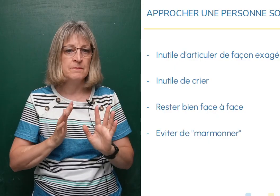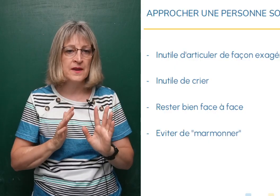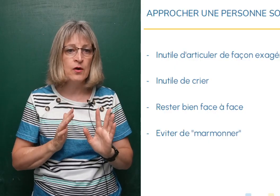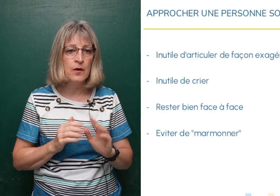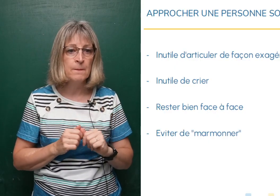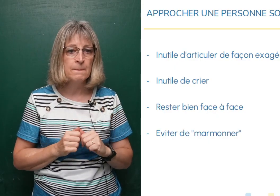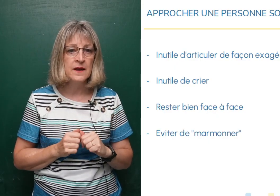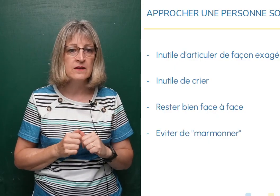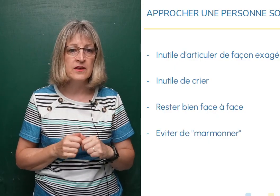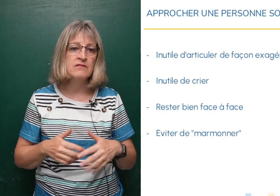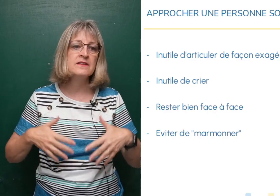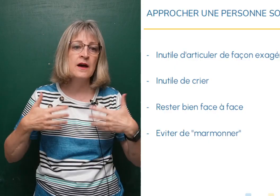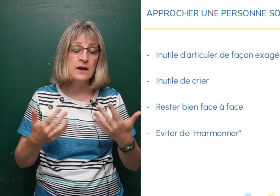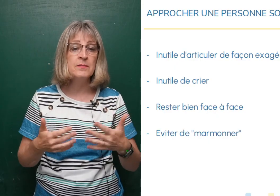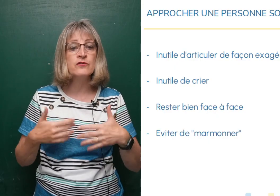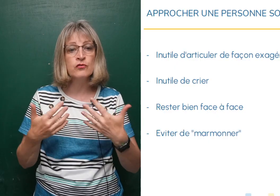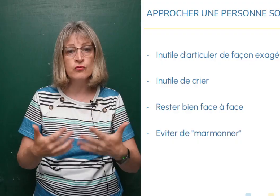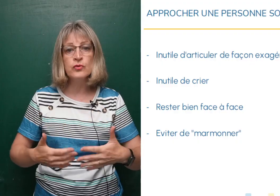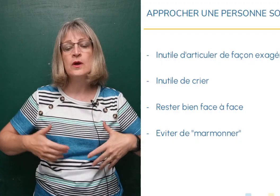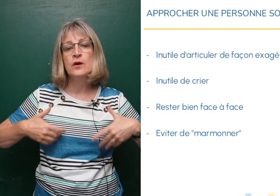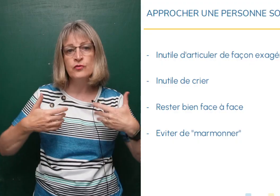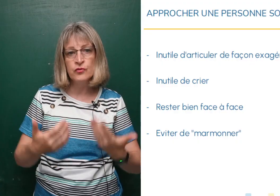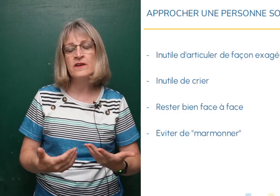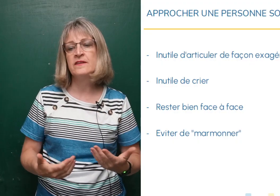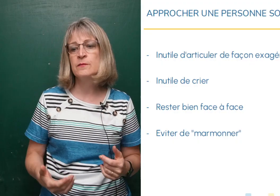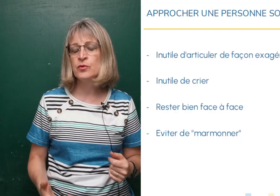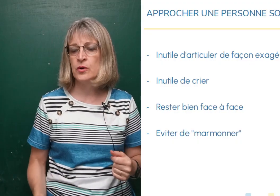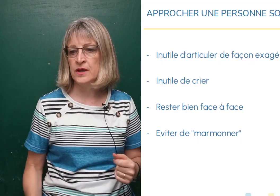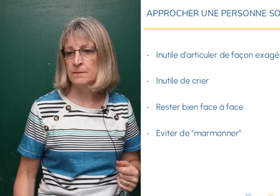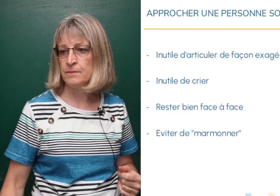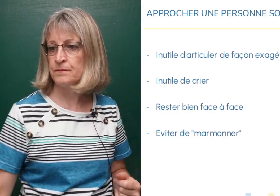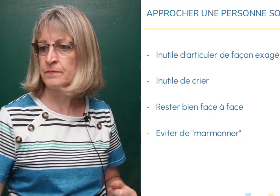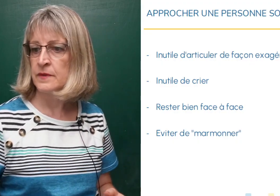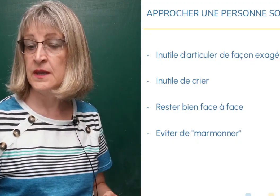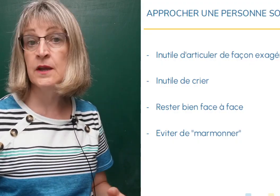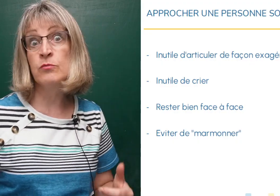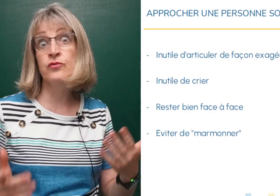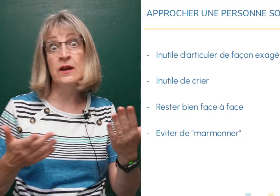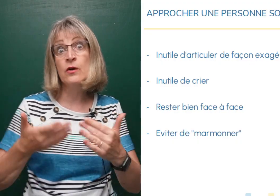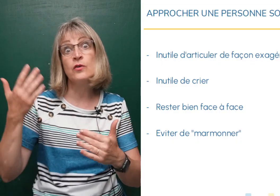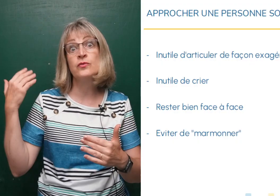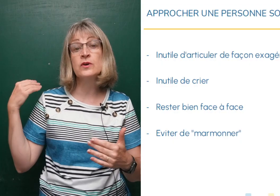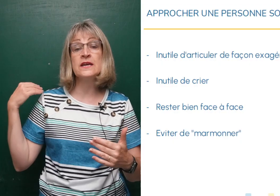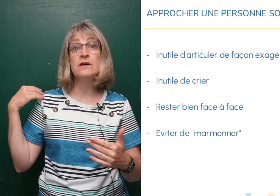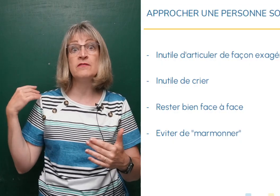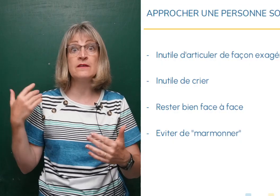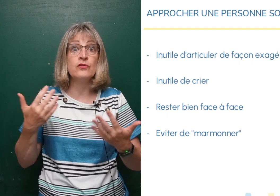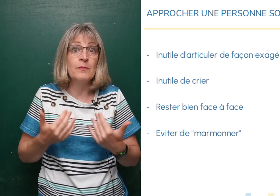D'accord? Hein, ça évitera à la personne sourde de se fatiguer pour rien. Et comme tout à l'heure, quand on crie, en fait, quand on marmonne,